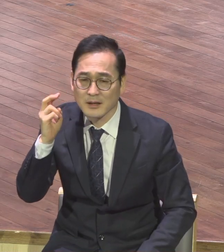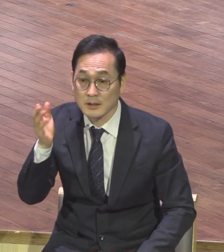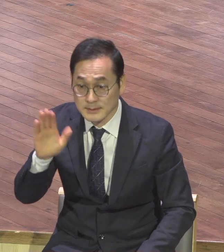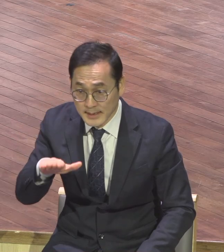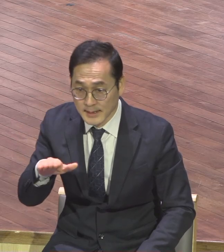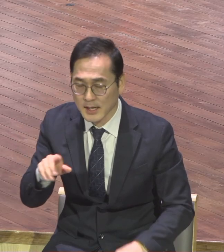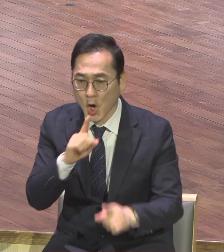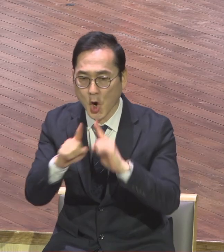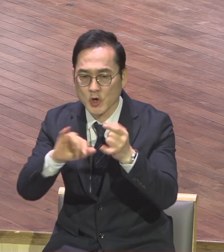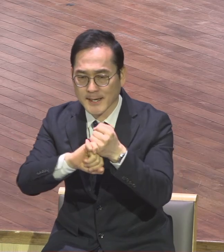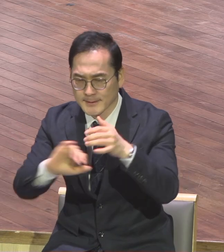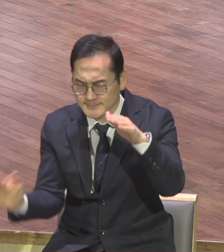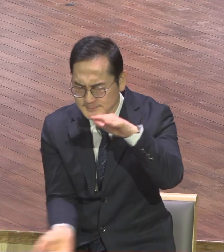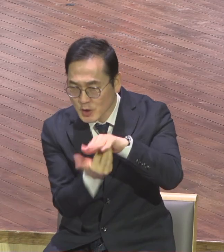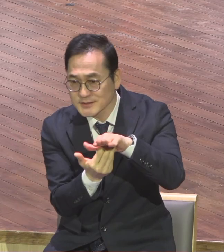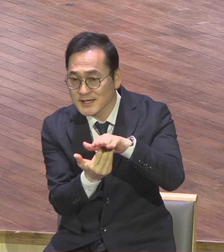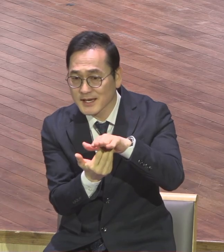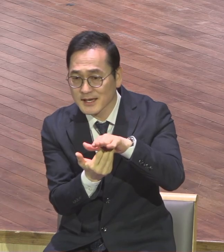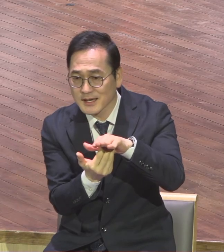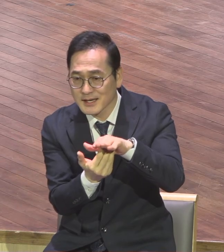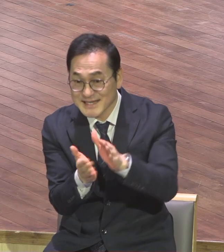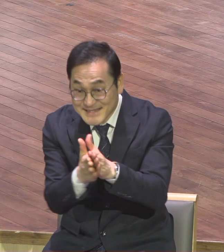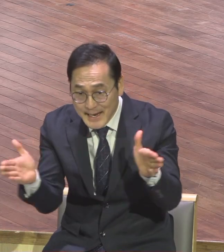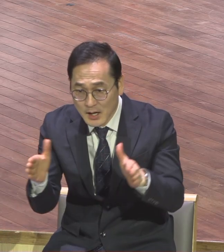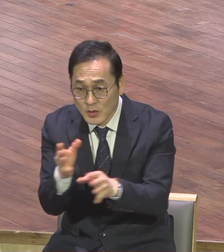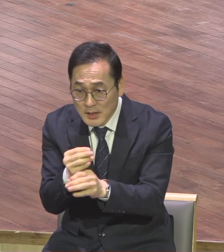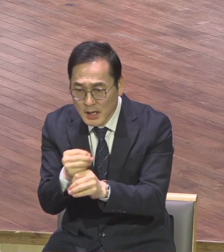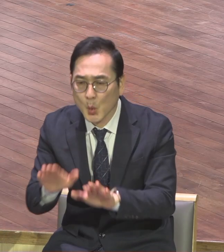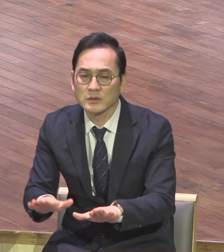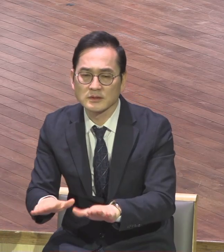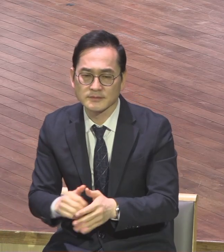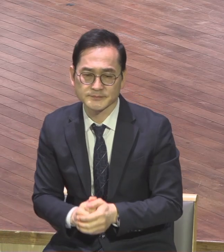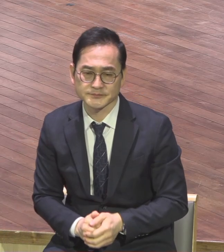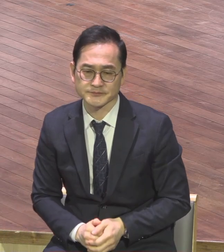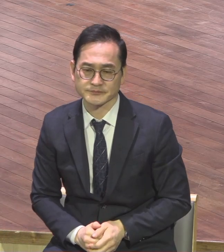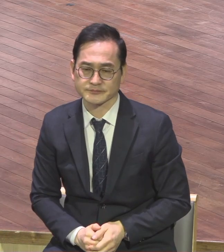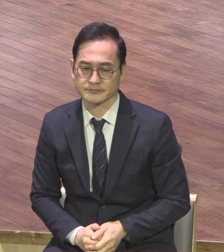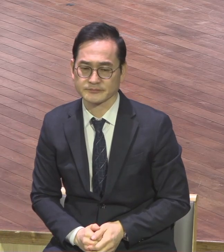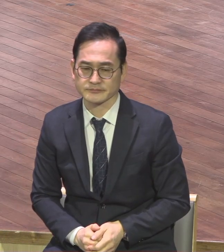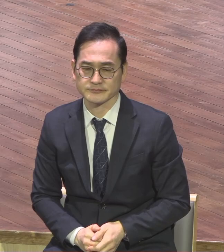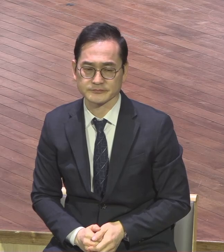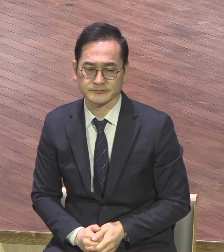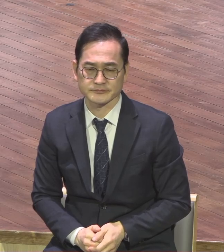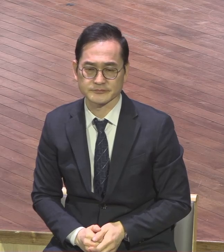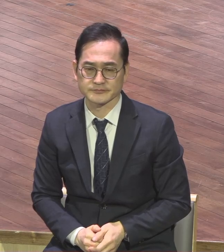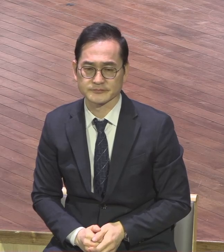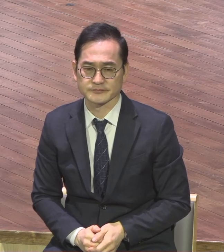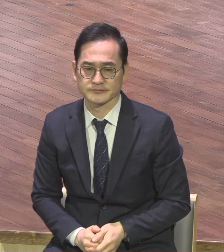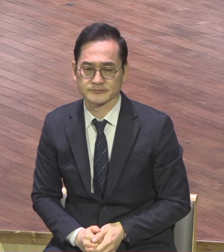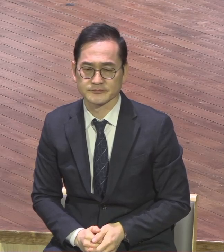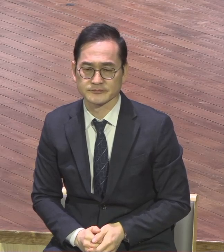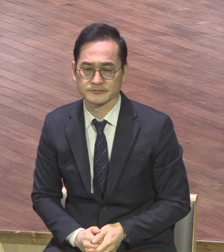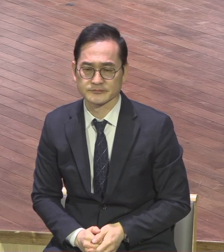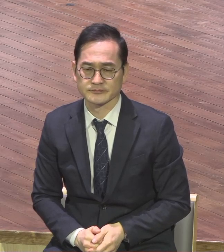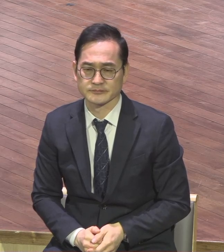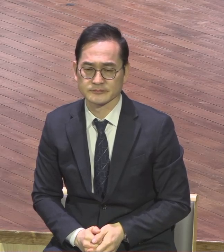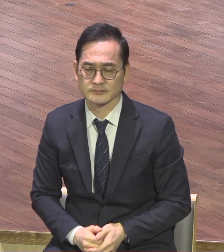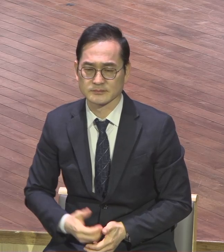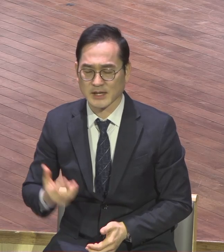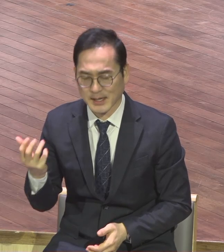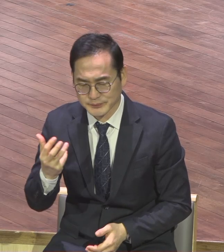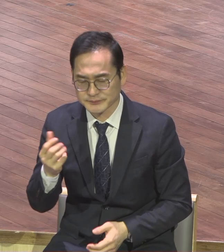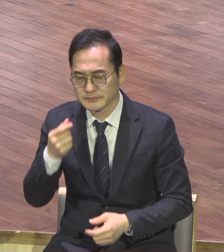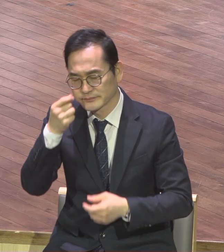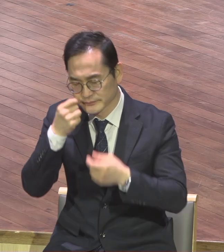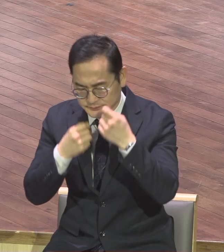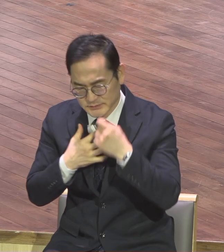언약 성취가 바로 오늘입니다. 오늘 이거 아셔야 돼요. 여러분 속에 있는 모든 아픔과 슬픔,